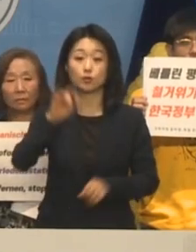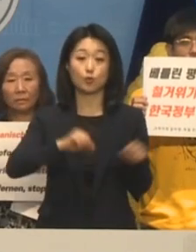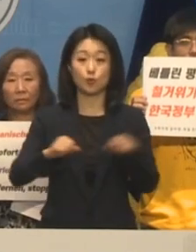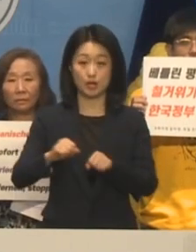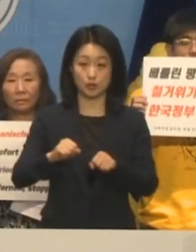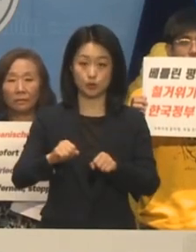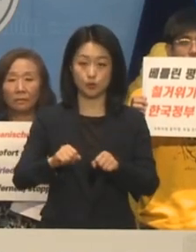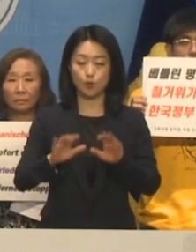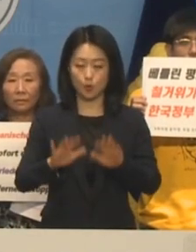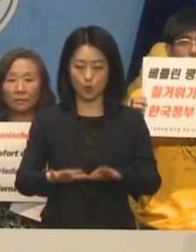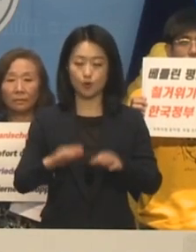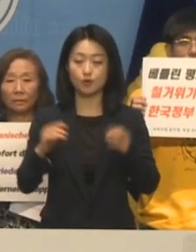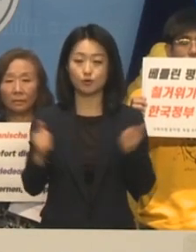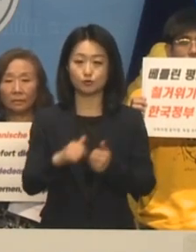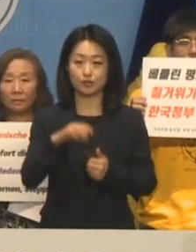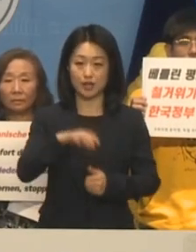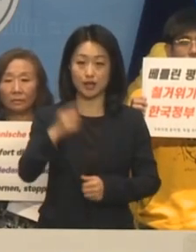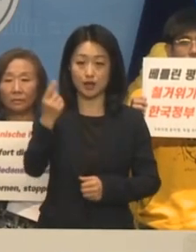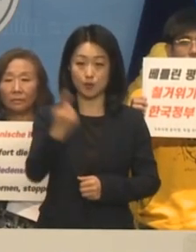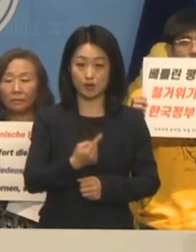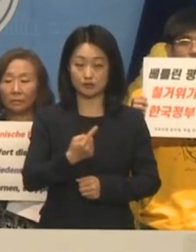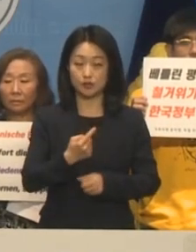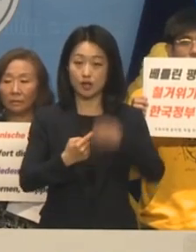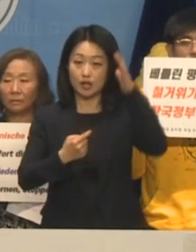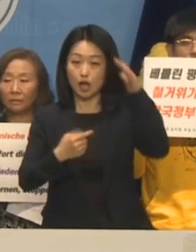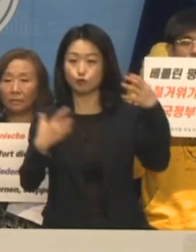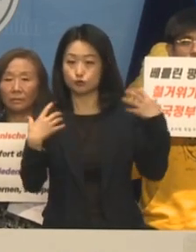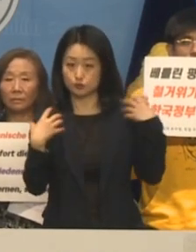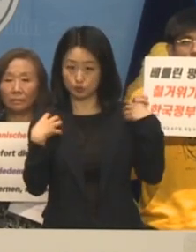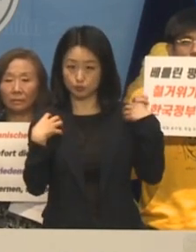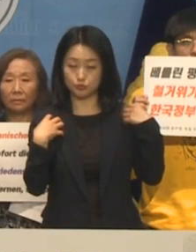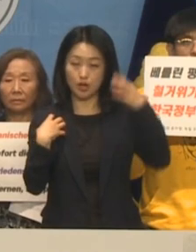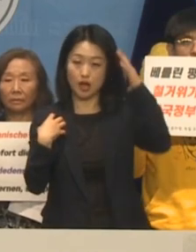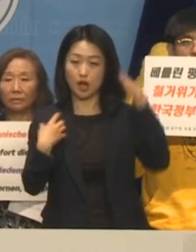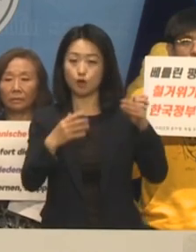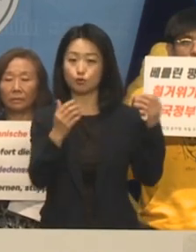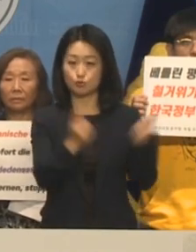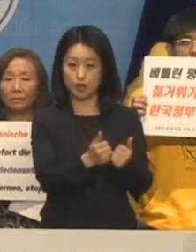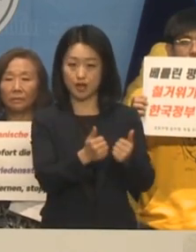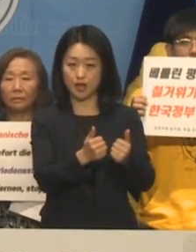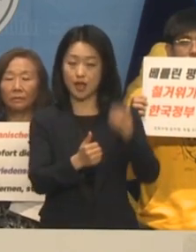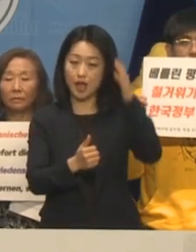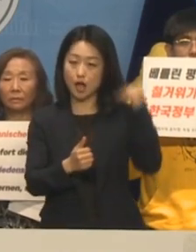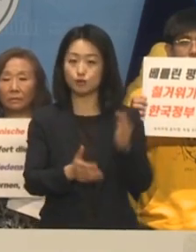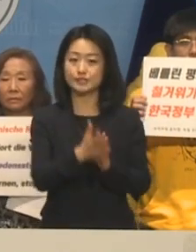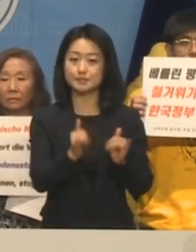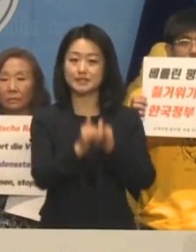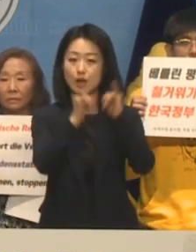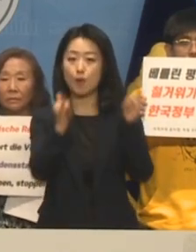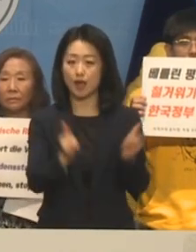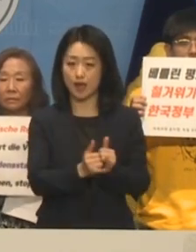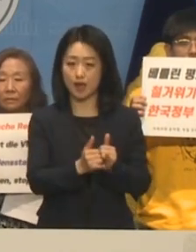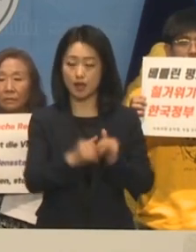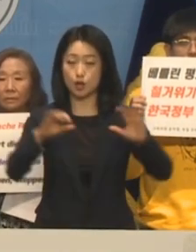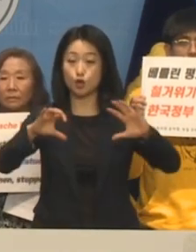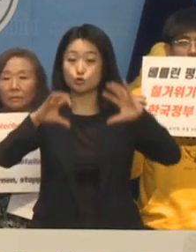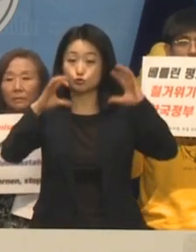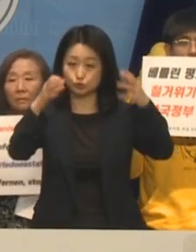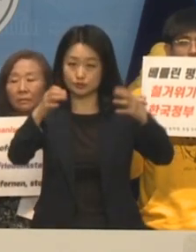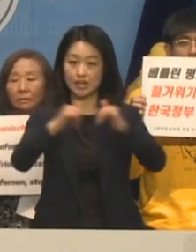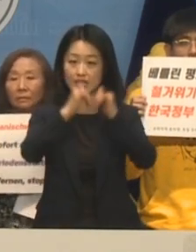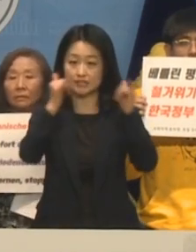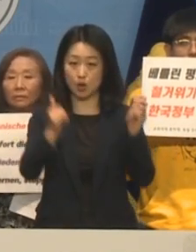활동으로 이곳 국회에서 한국 정부와 또 한국 국회, 한국 시민사회, 나아가서 국제